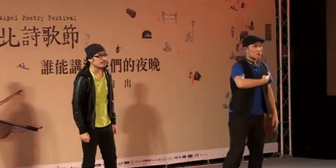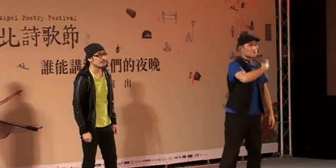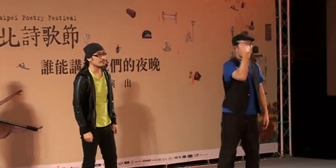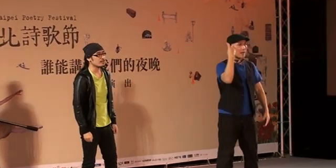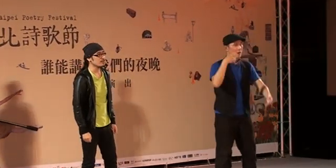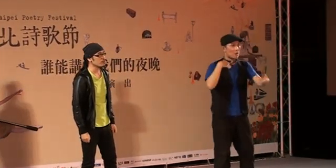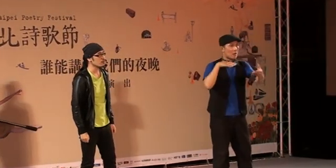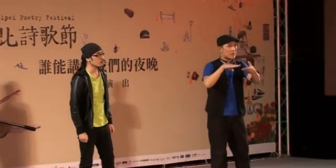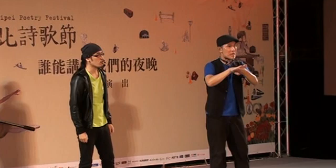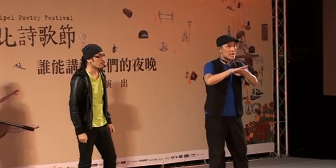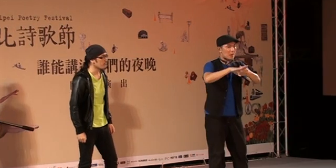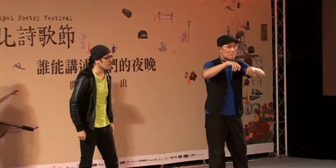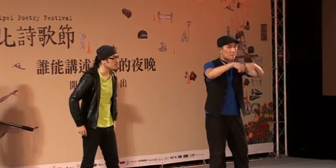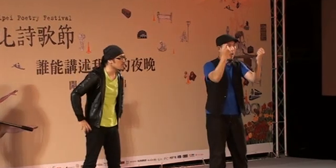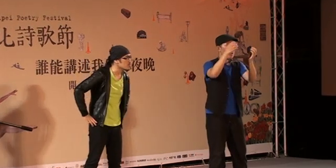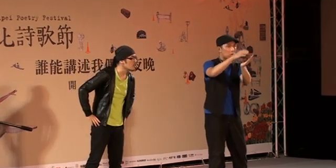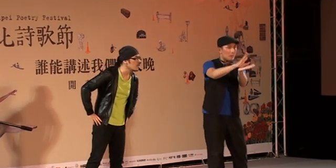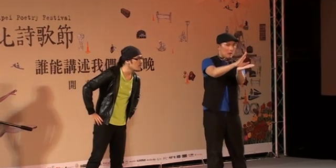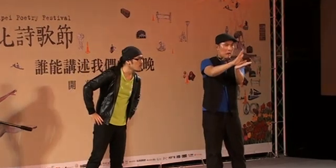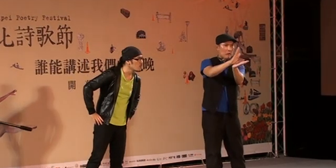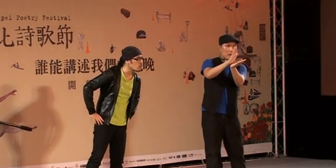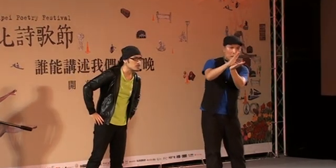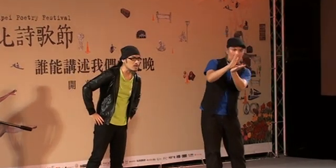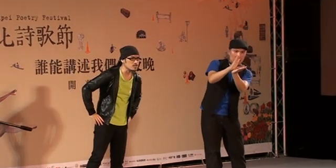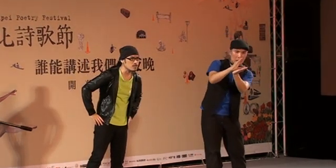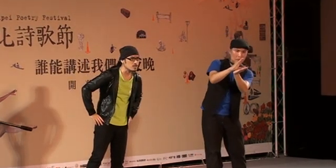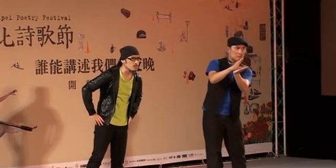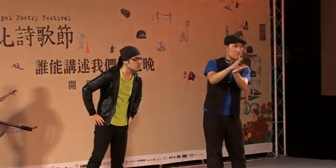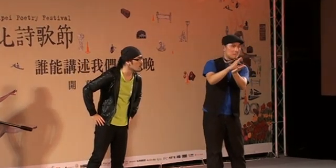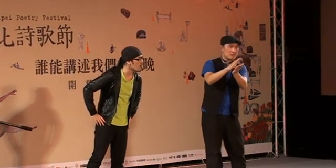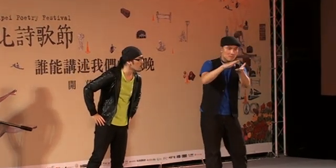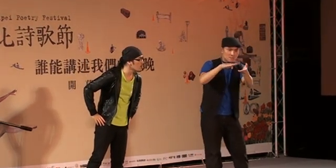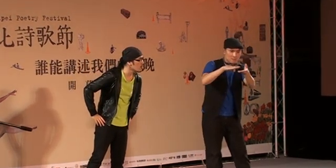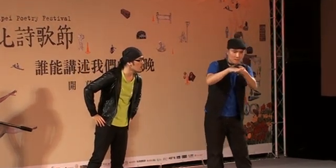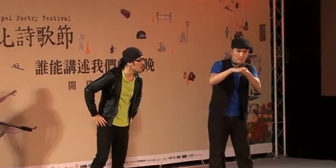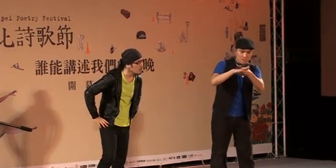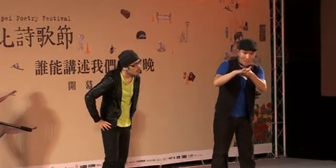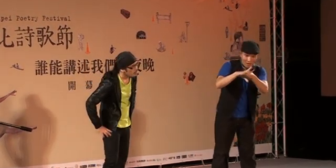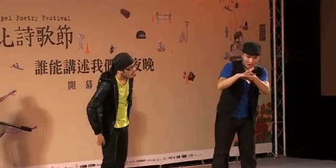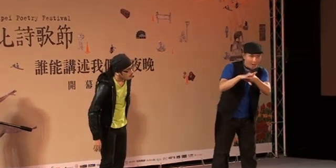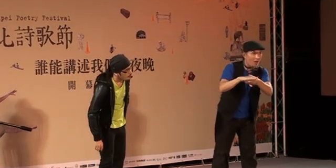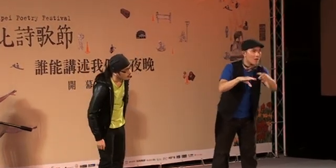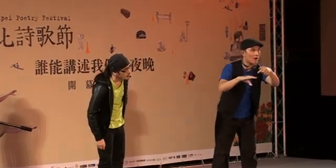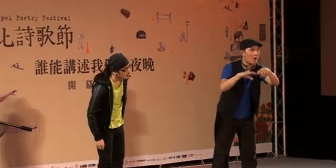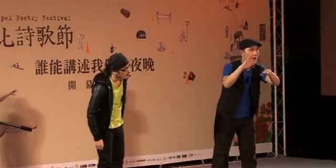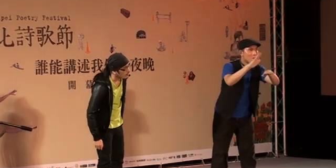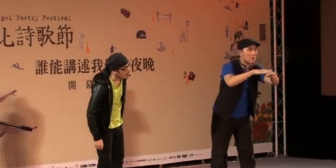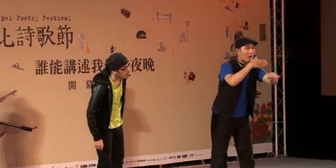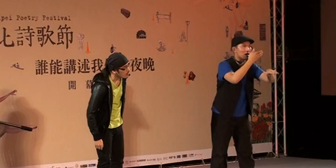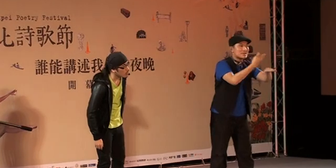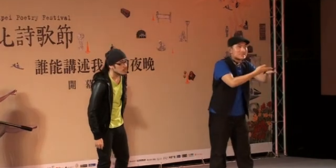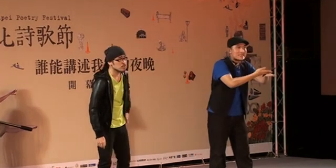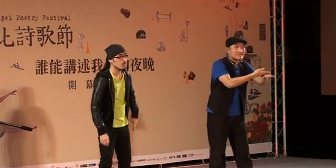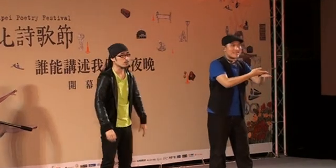向前一步便发现我鞋子上有洞，破洞的地方袜子露了出